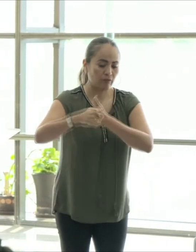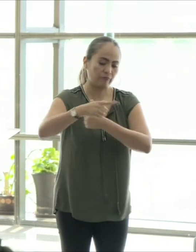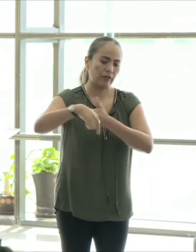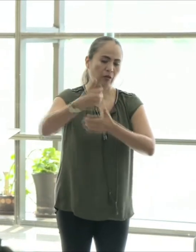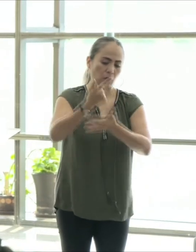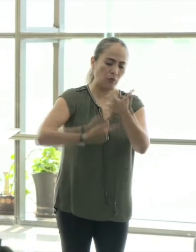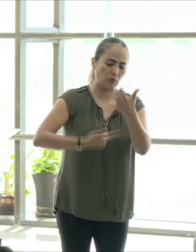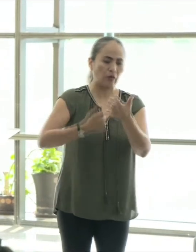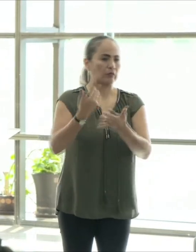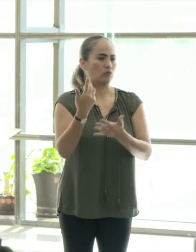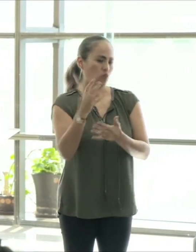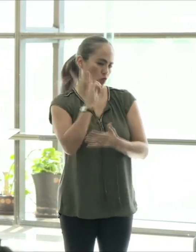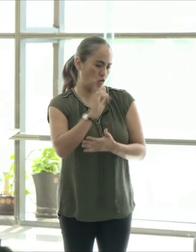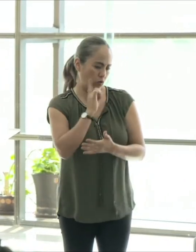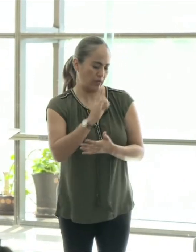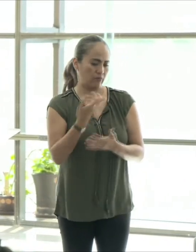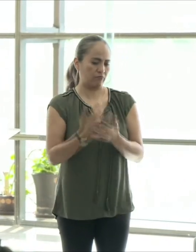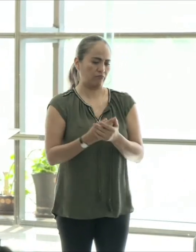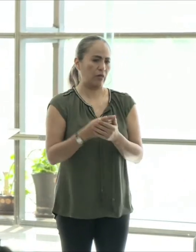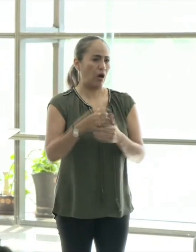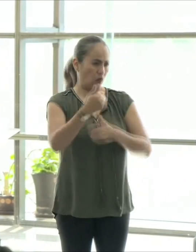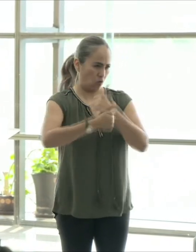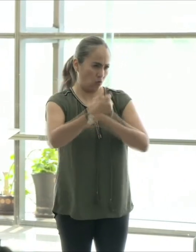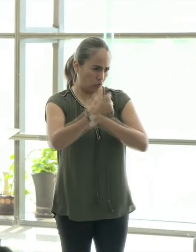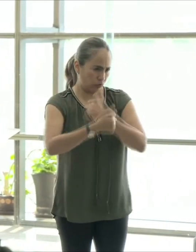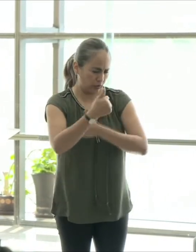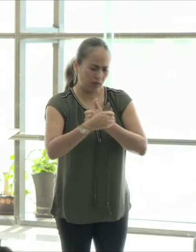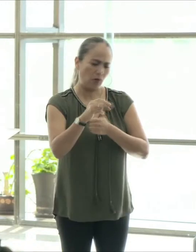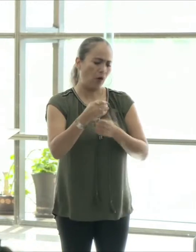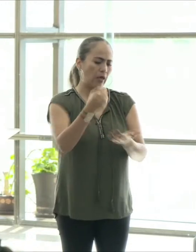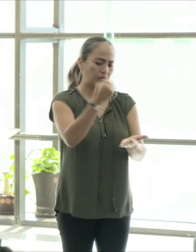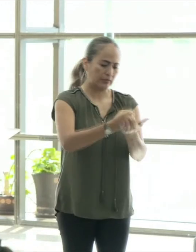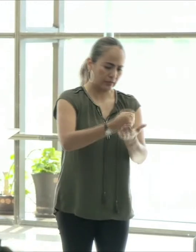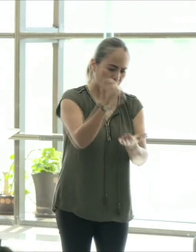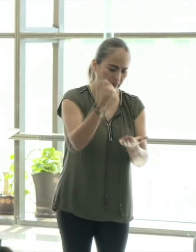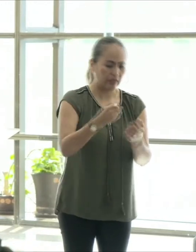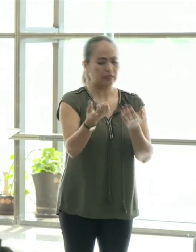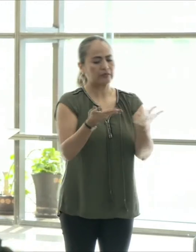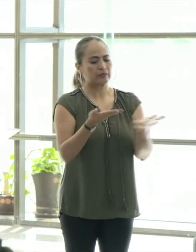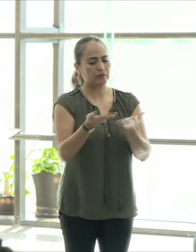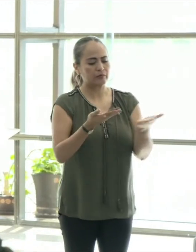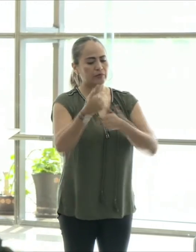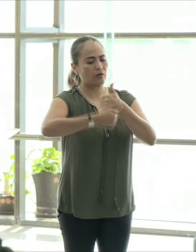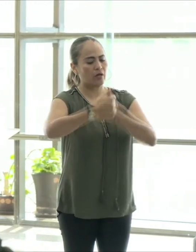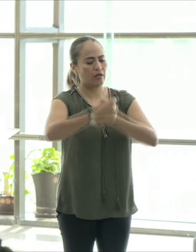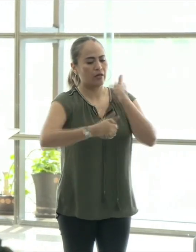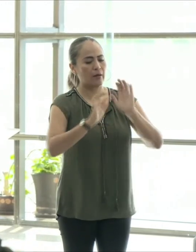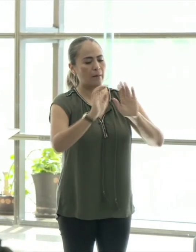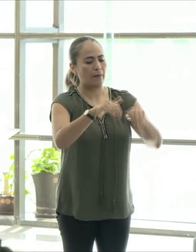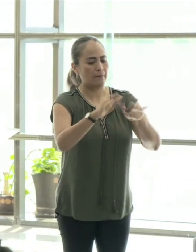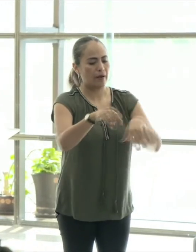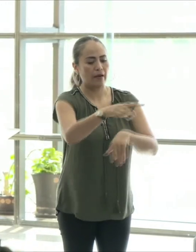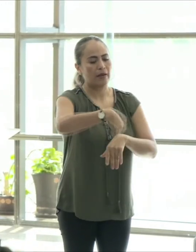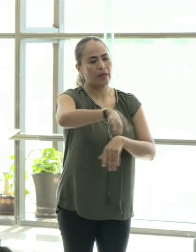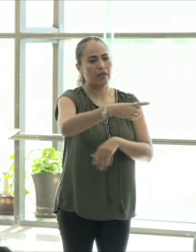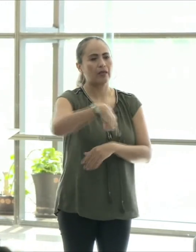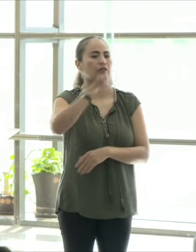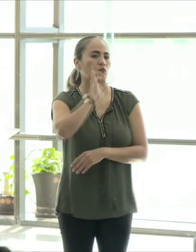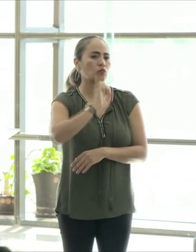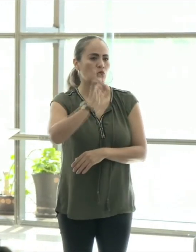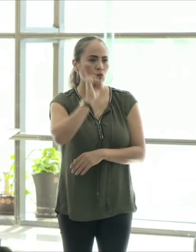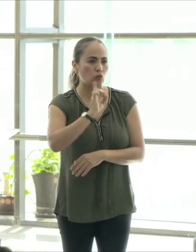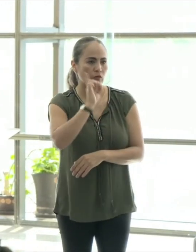nada más las que concursaron sino las que fueron aceptadas las que ingresaron al servicio de carrera fueran mujeres